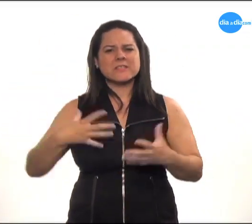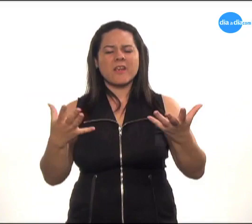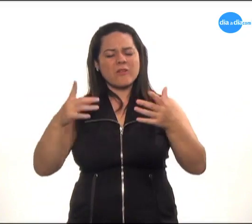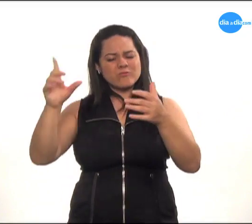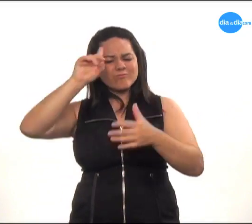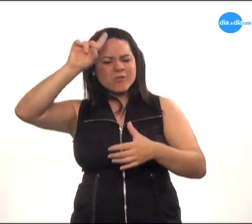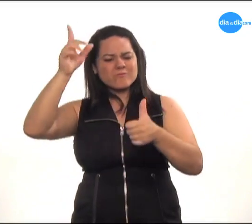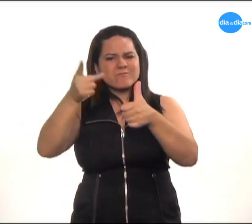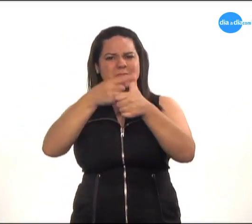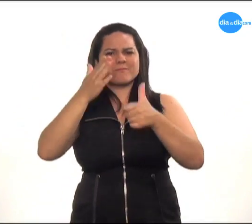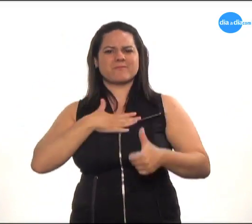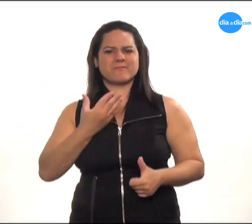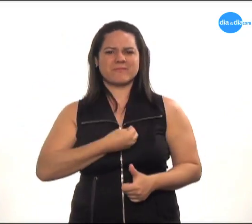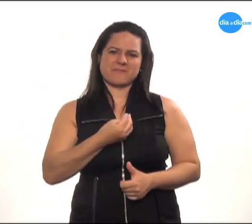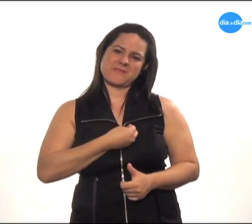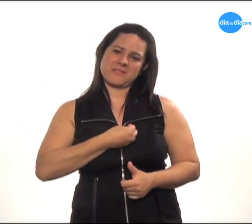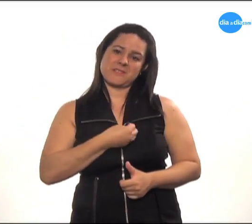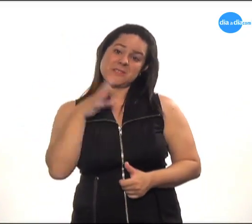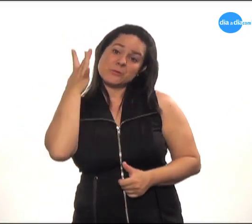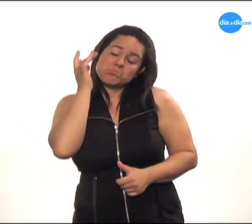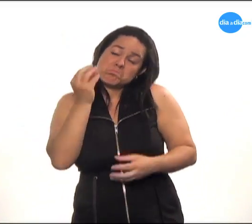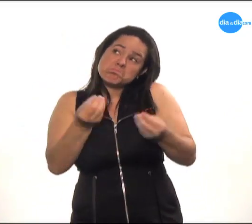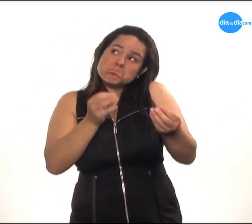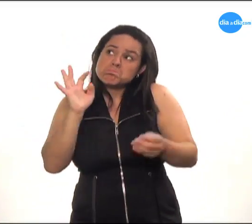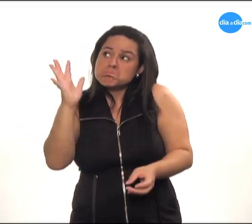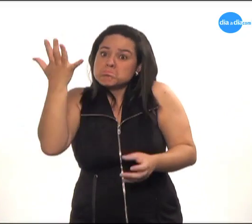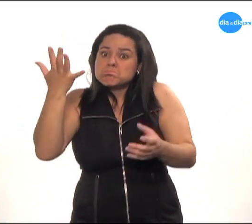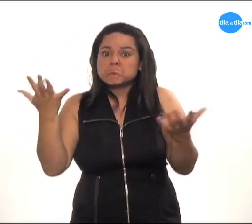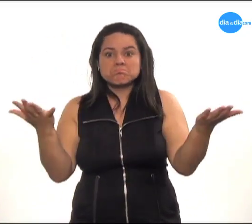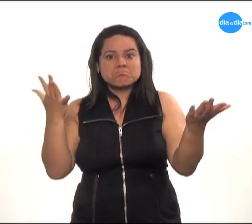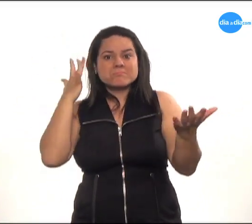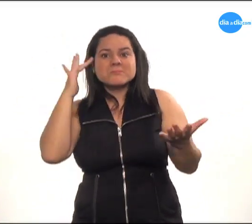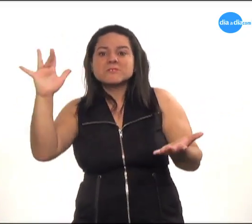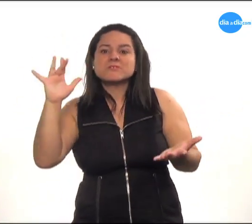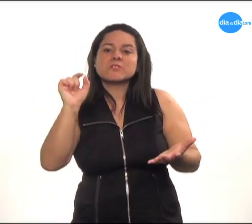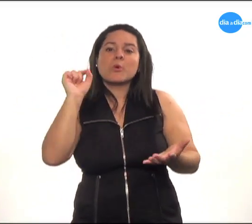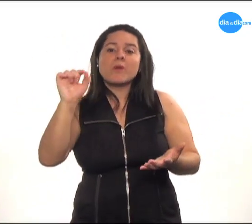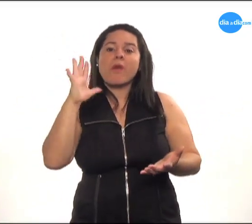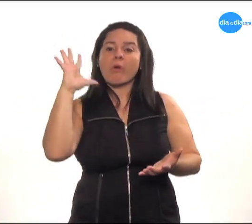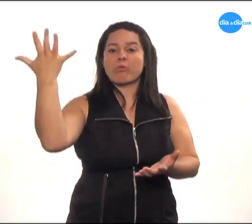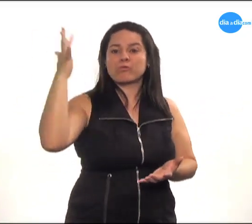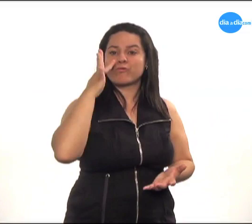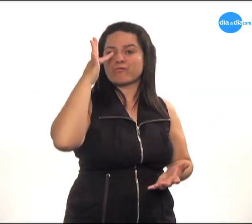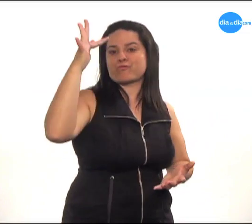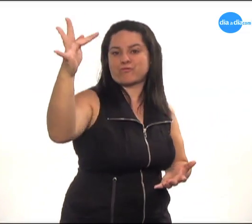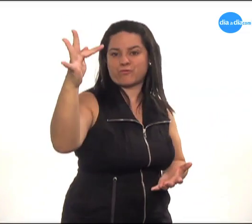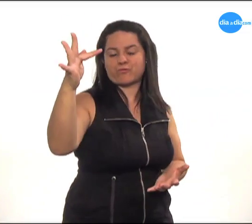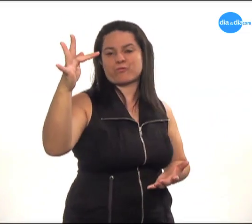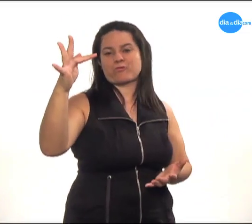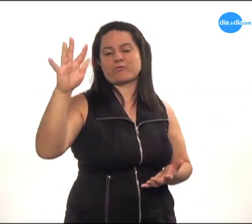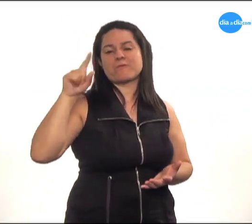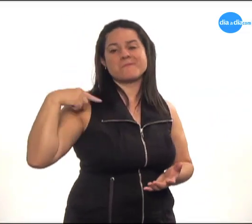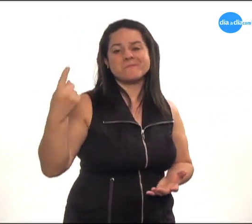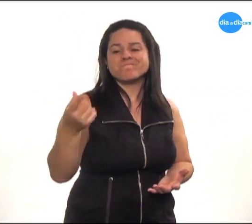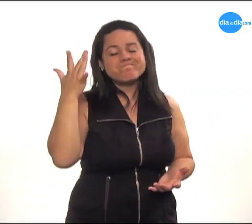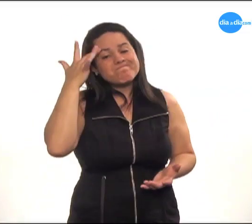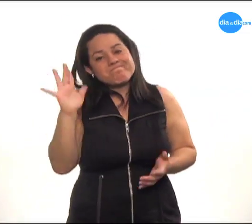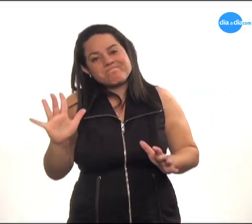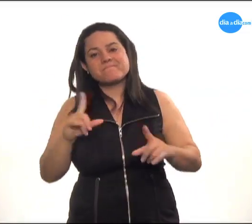e colocar o Senhor em primeiro lugar na minha vida. Eu não sei como é que vai funcionar isso. Eu não sei como é que vai acontecer os próximos